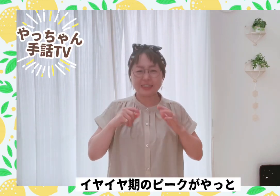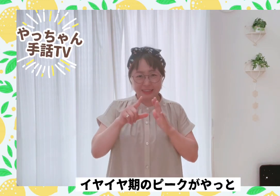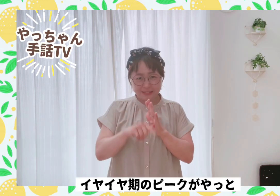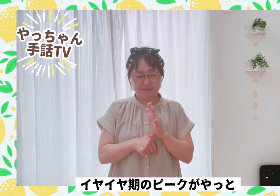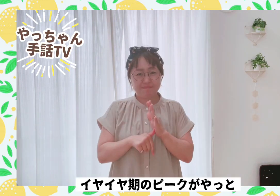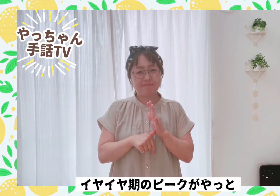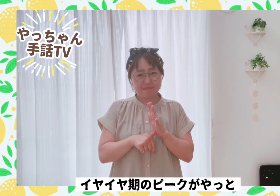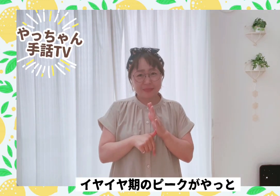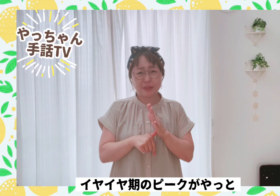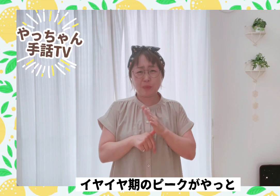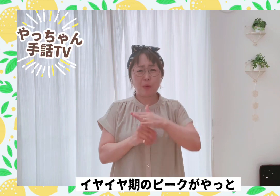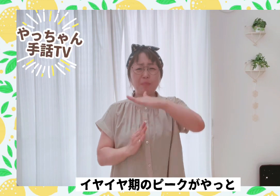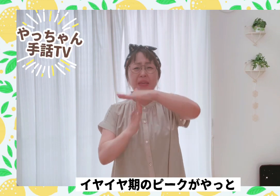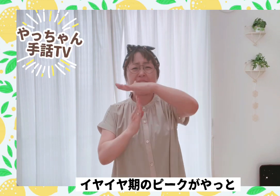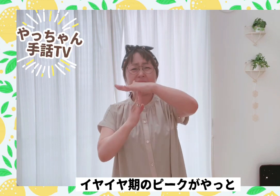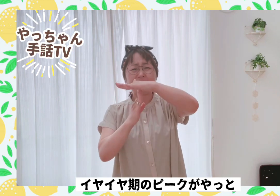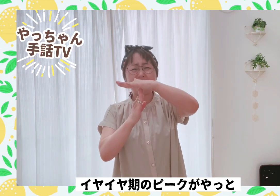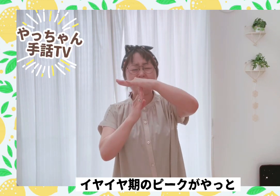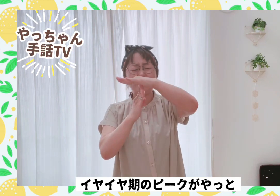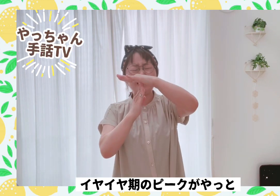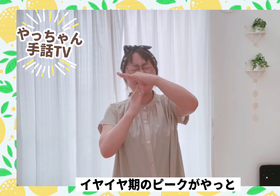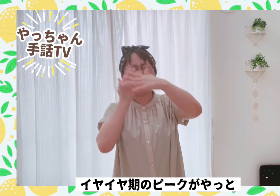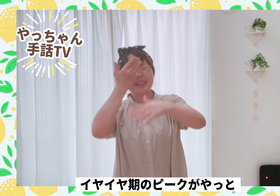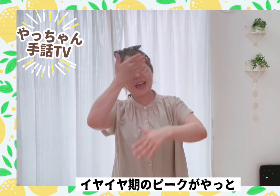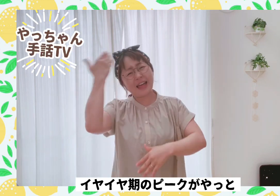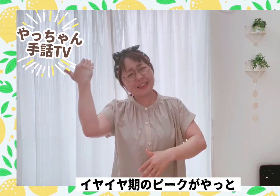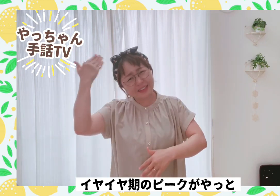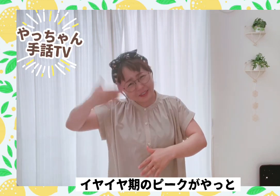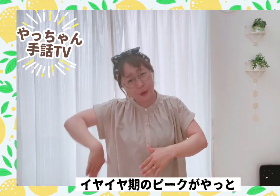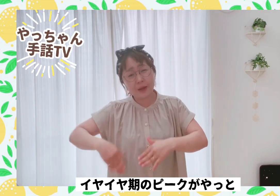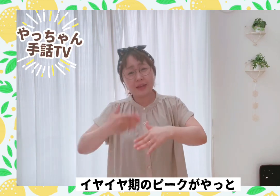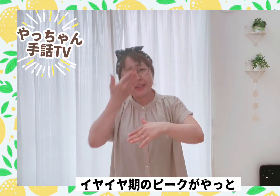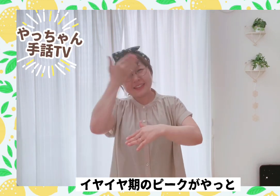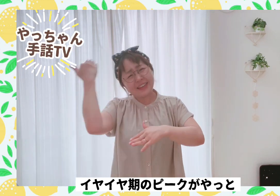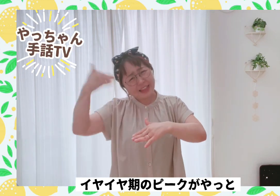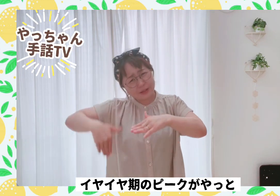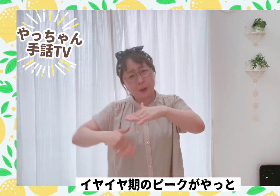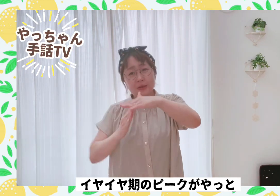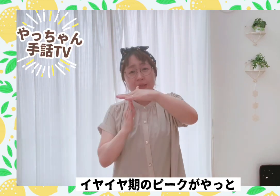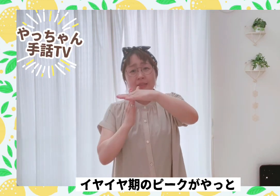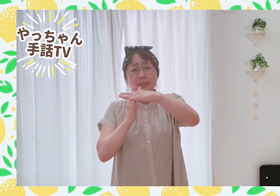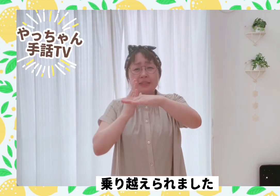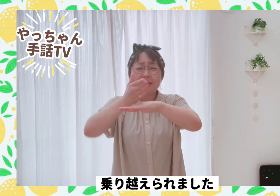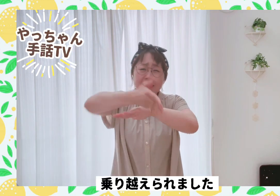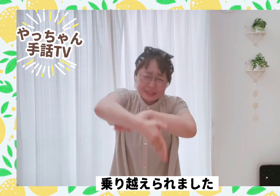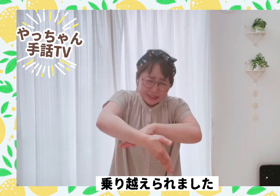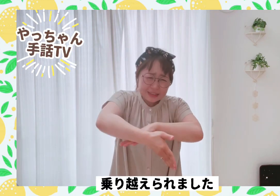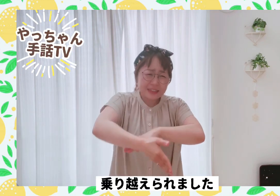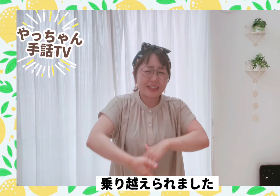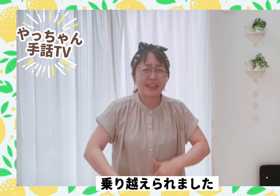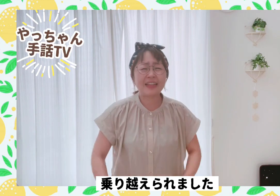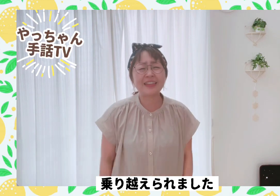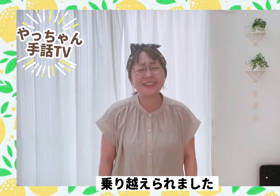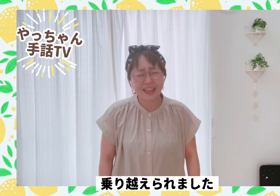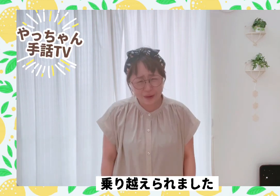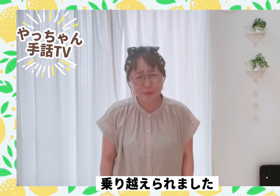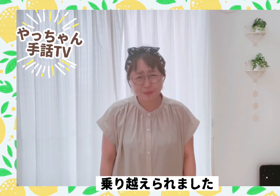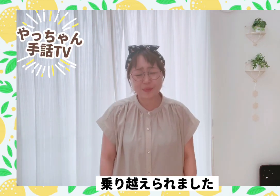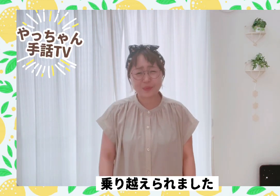もうイヤイヤ期乗り越えたかな、やっと乗り越えた